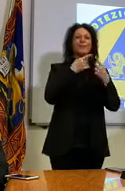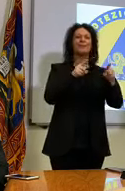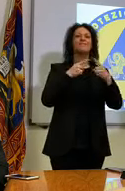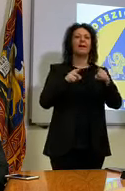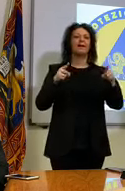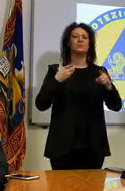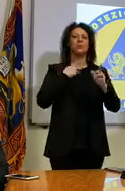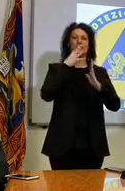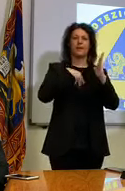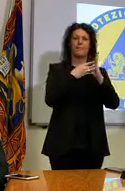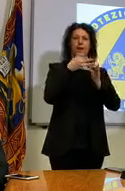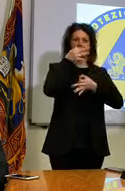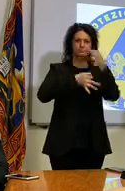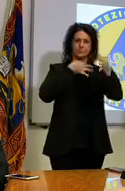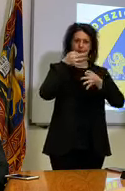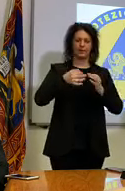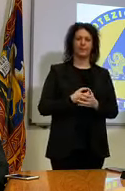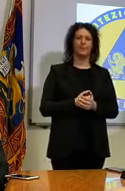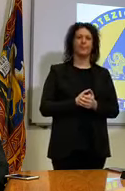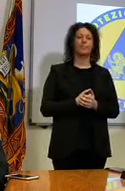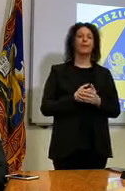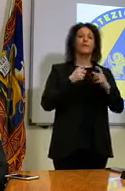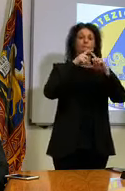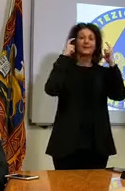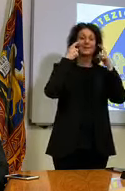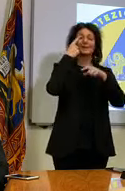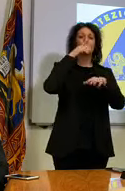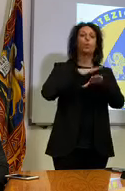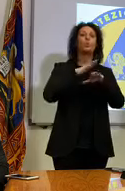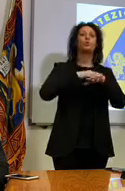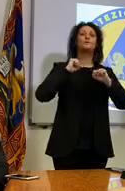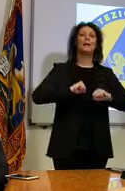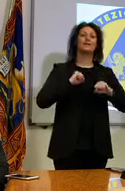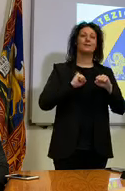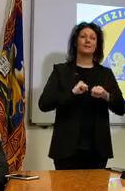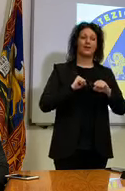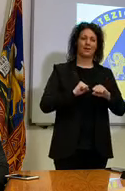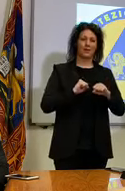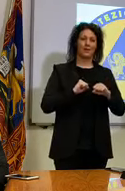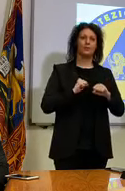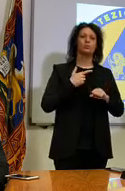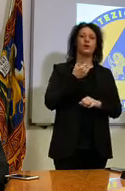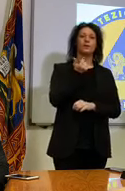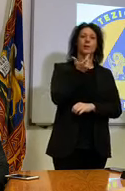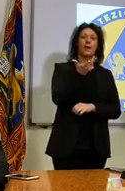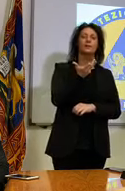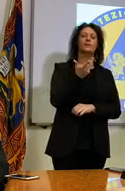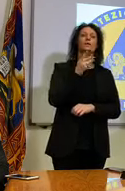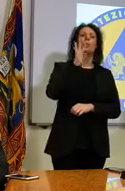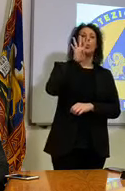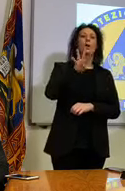Mascherine uso sanitario, secondo quelli che sono i dati nostri, sono, tanto per darvi l'idea, poi avete la tabella,